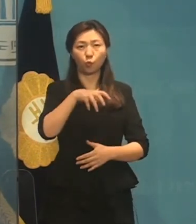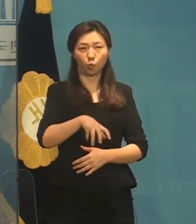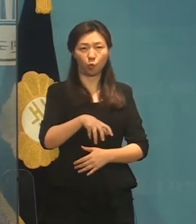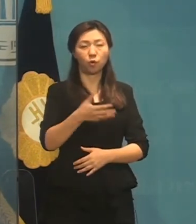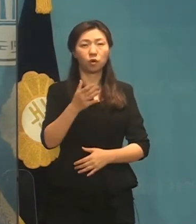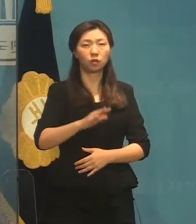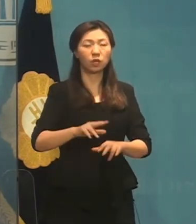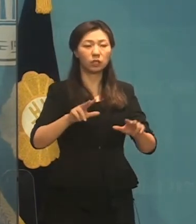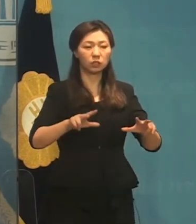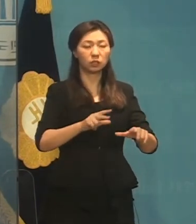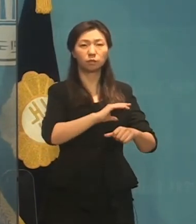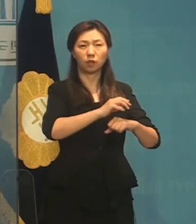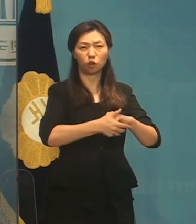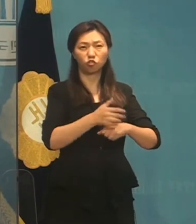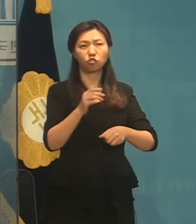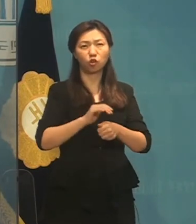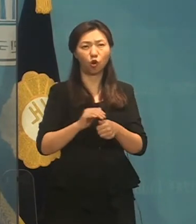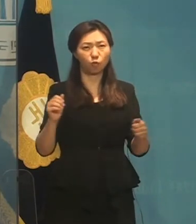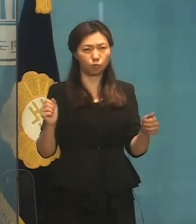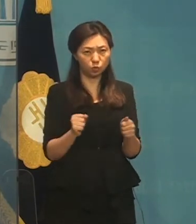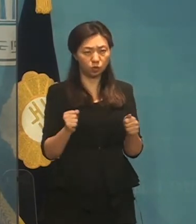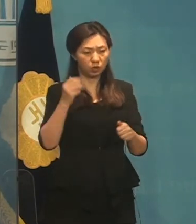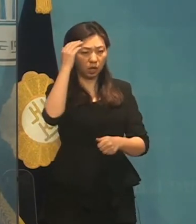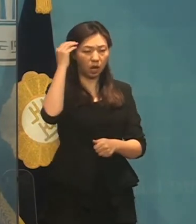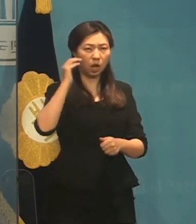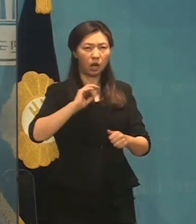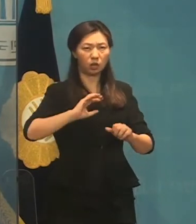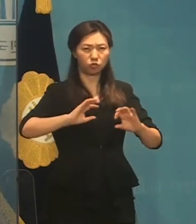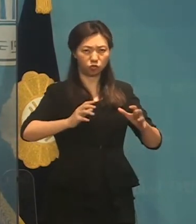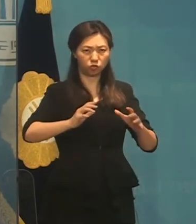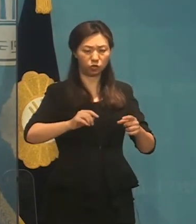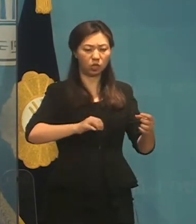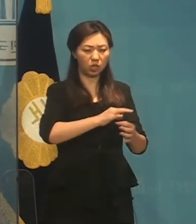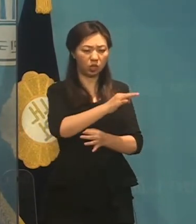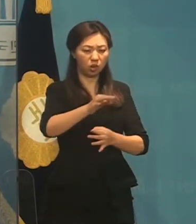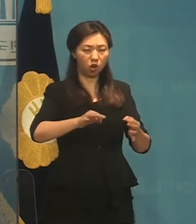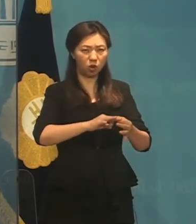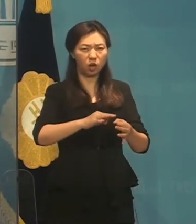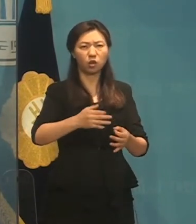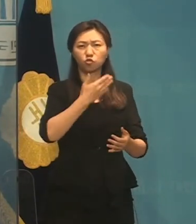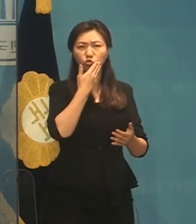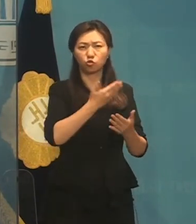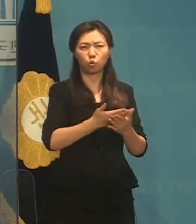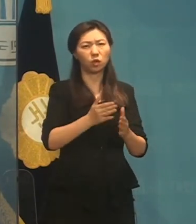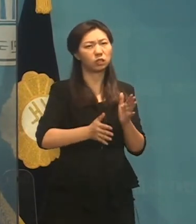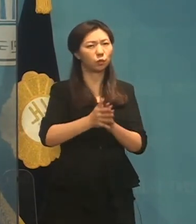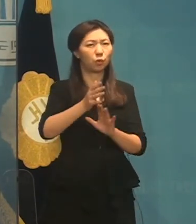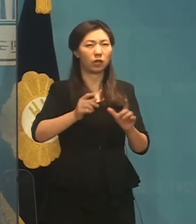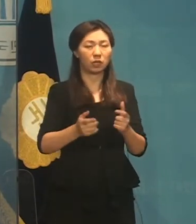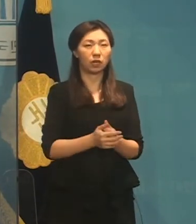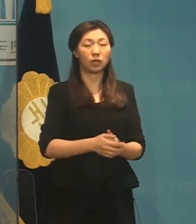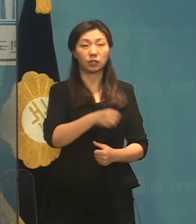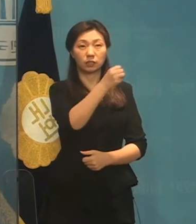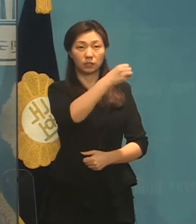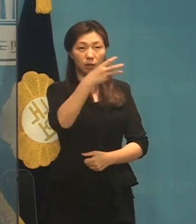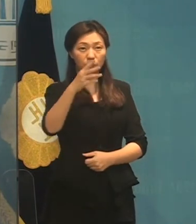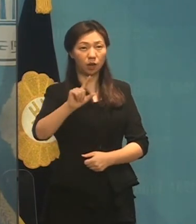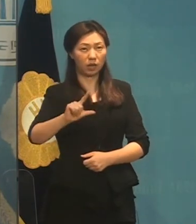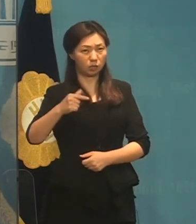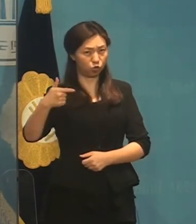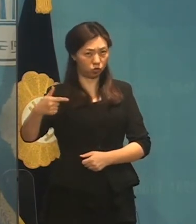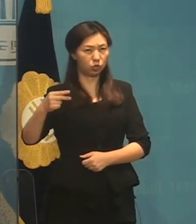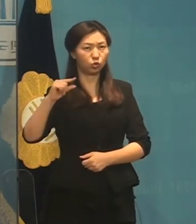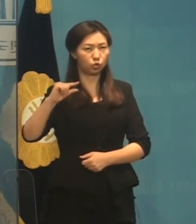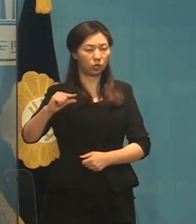대구 경북은 대한민국의 경제를 움직이는 도시가 아닙니다. 삼성과 LG 등 대기업들이 수도권으로